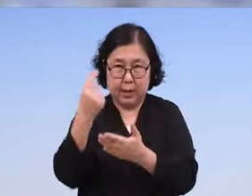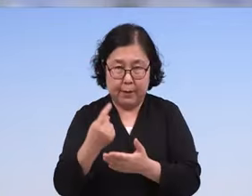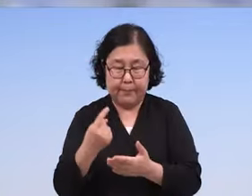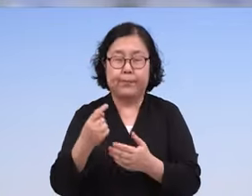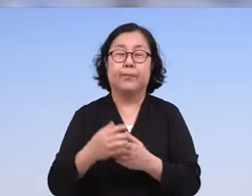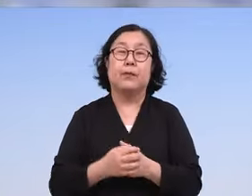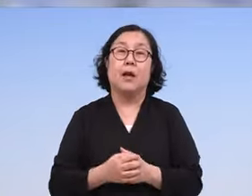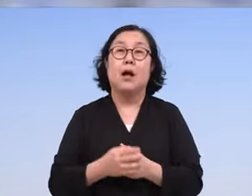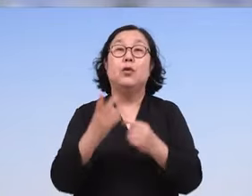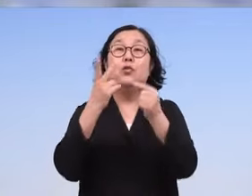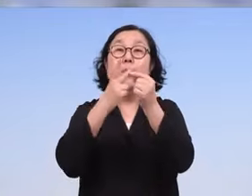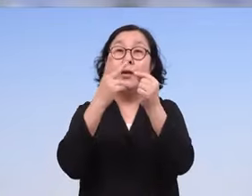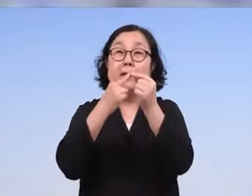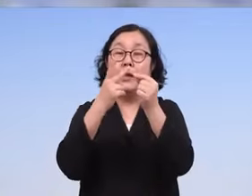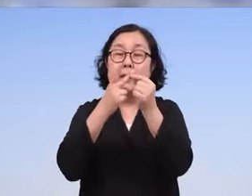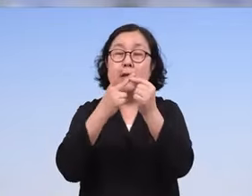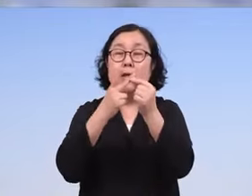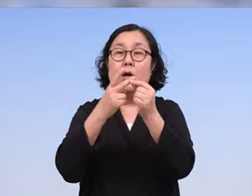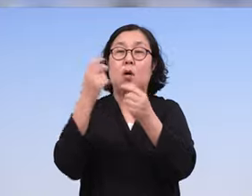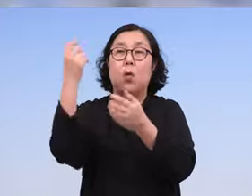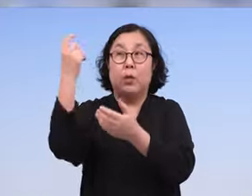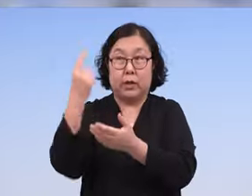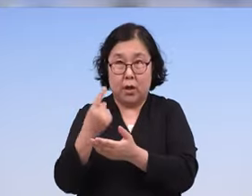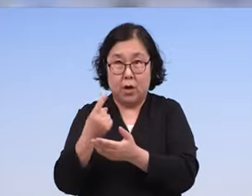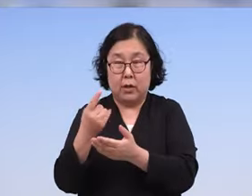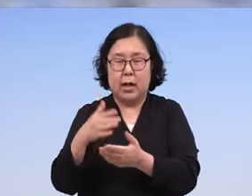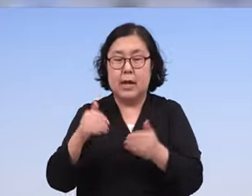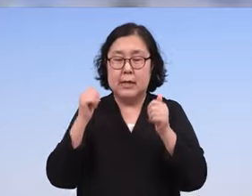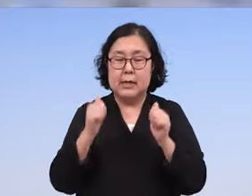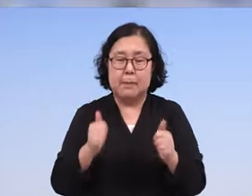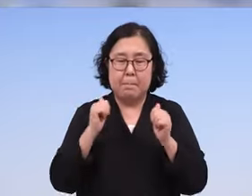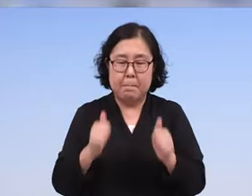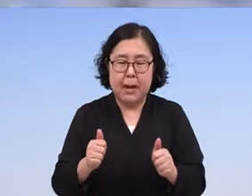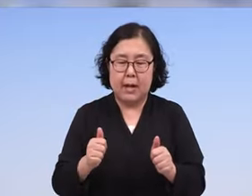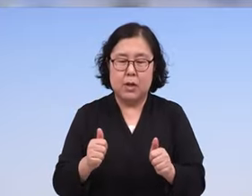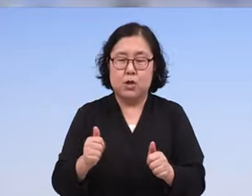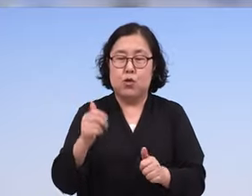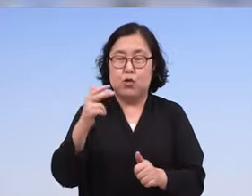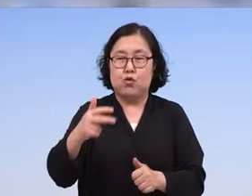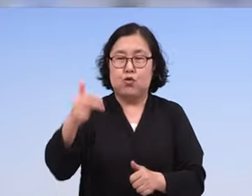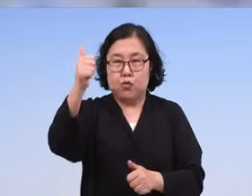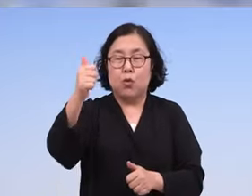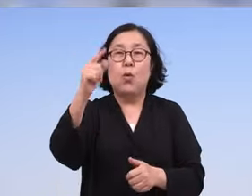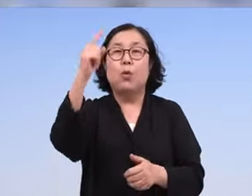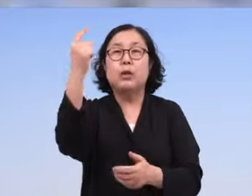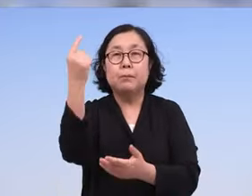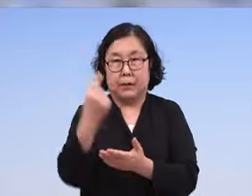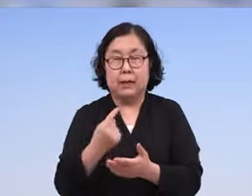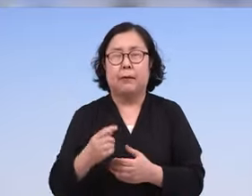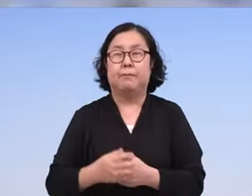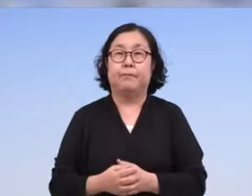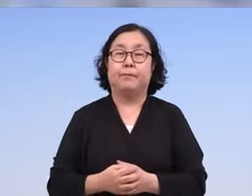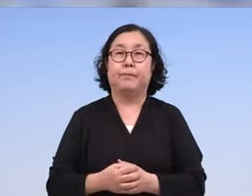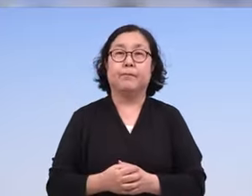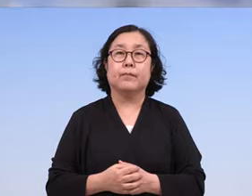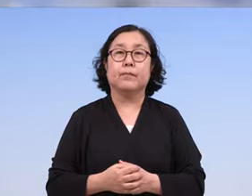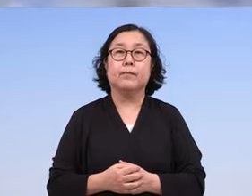오신다. 두 번째 포인트는 오시는데 심판주로 오신다. 심판하러